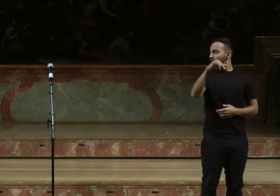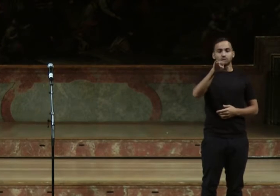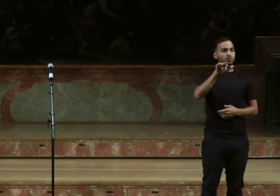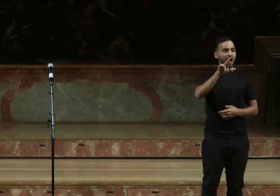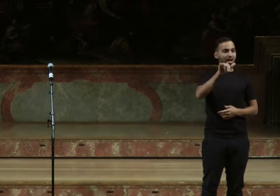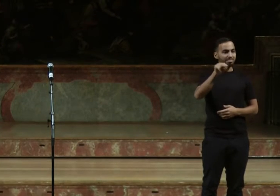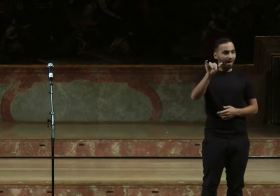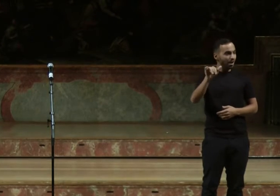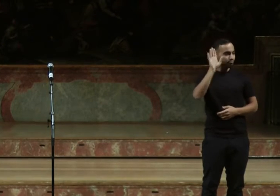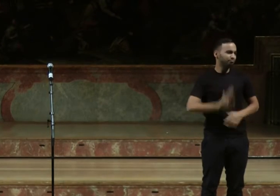riesen Applaus, bis er auf der Bühne ist.